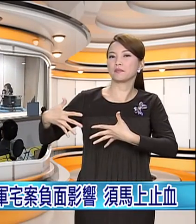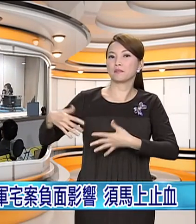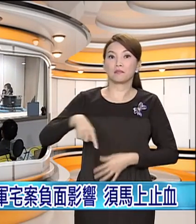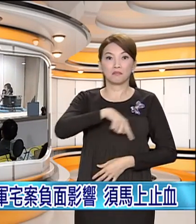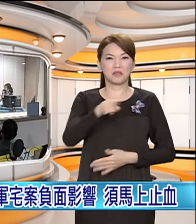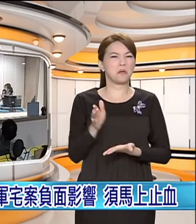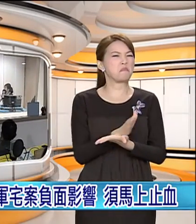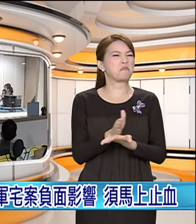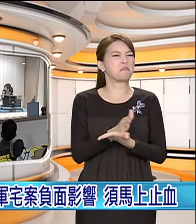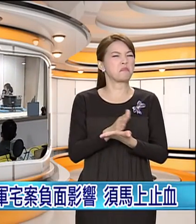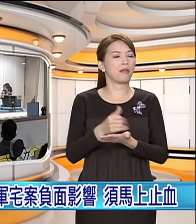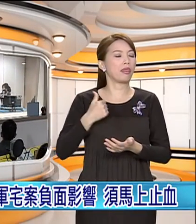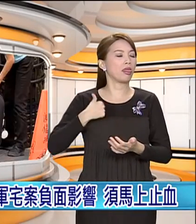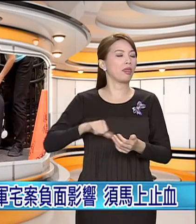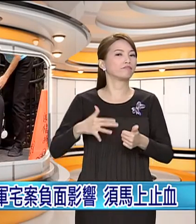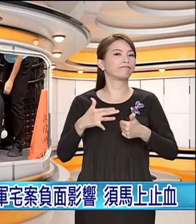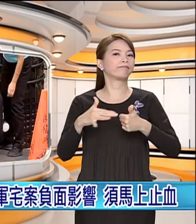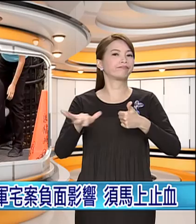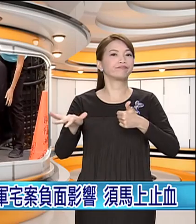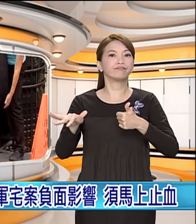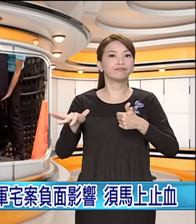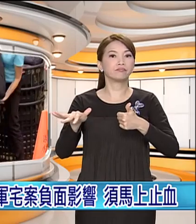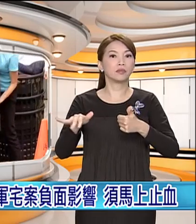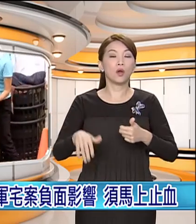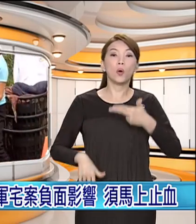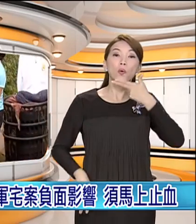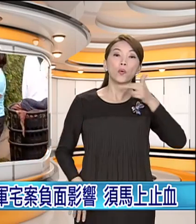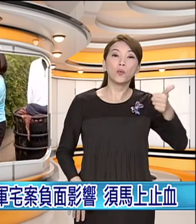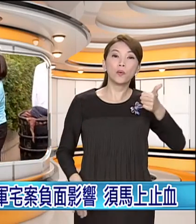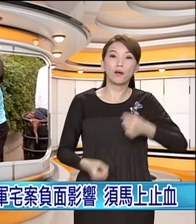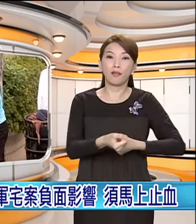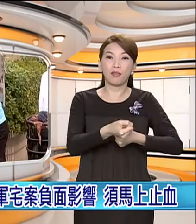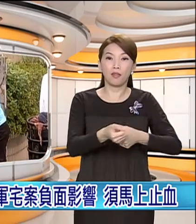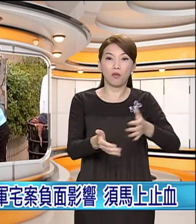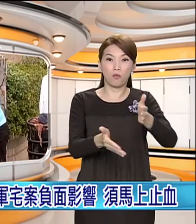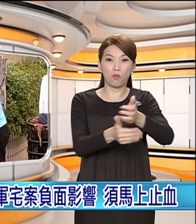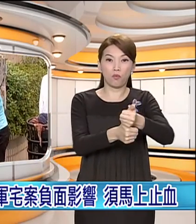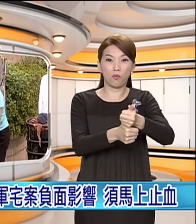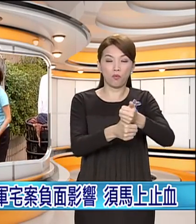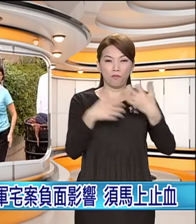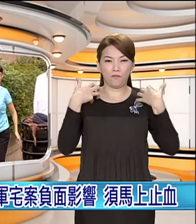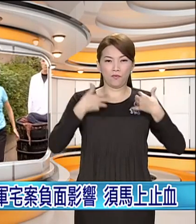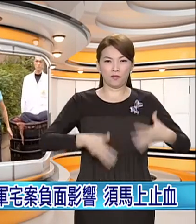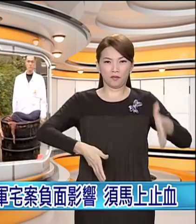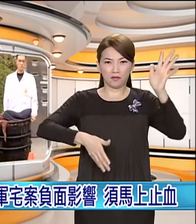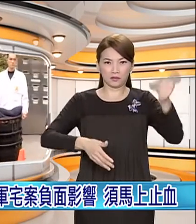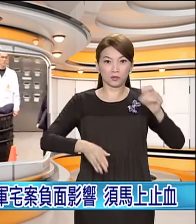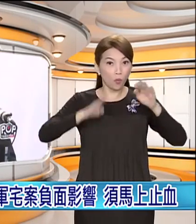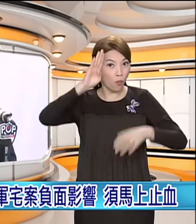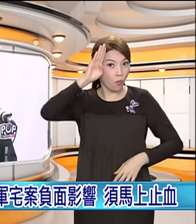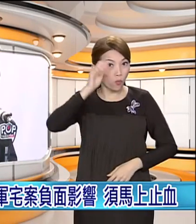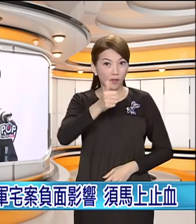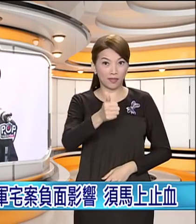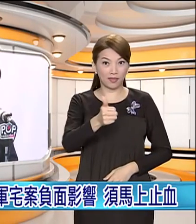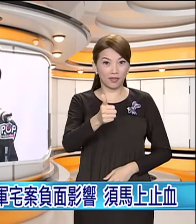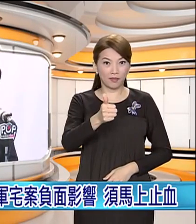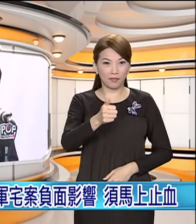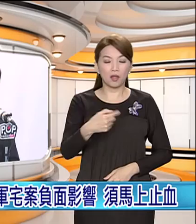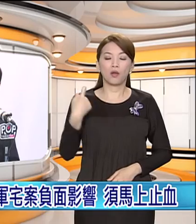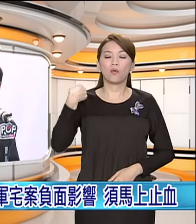情。朱立伦竞选总部主委胡志强昨天上广播节目，批